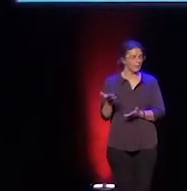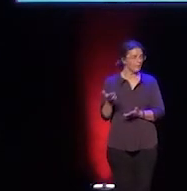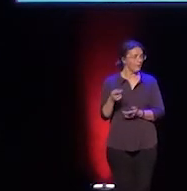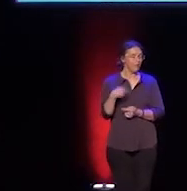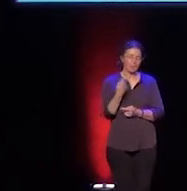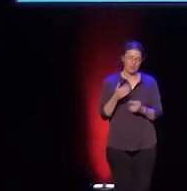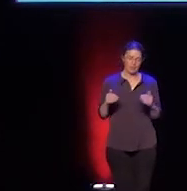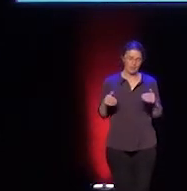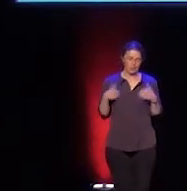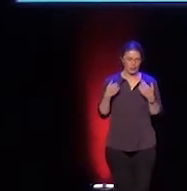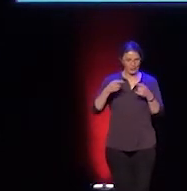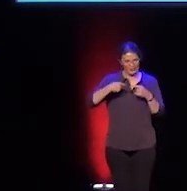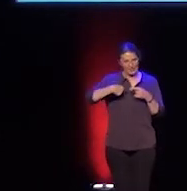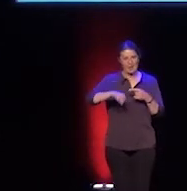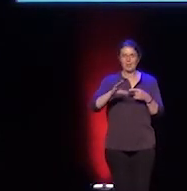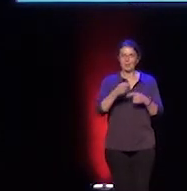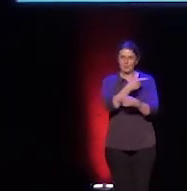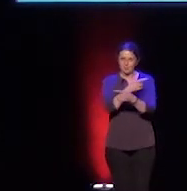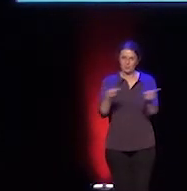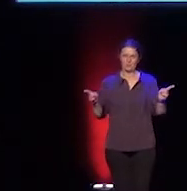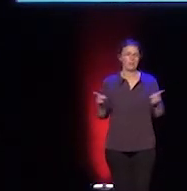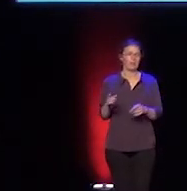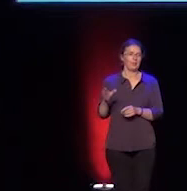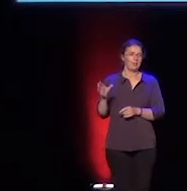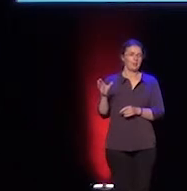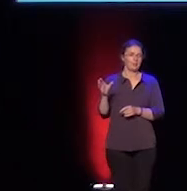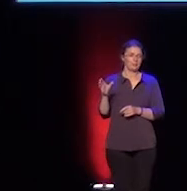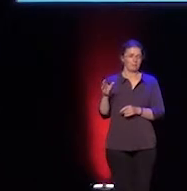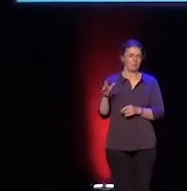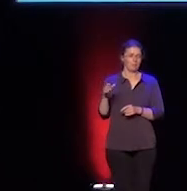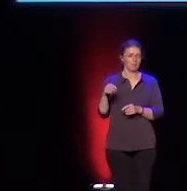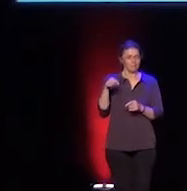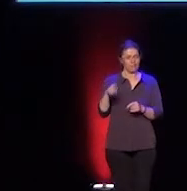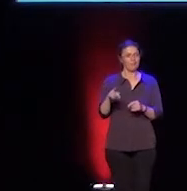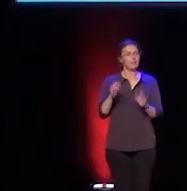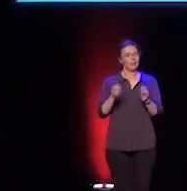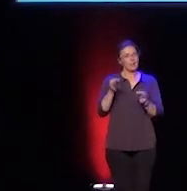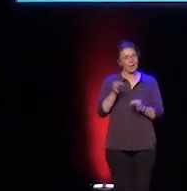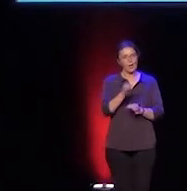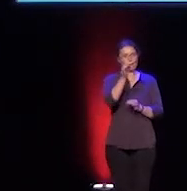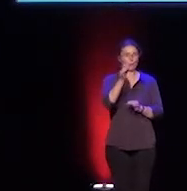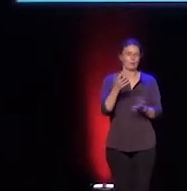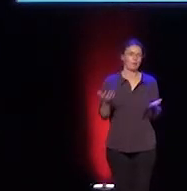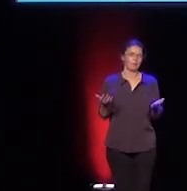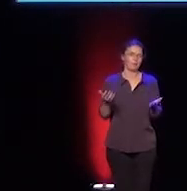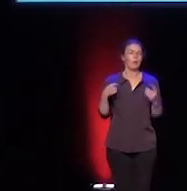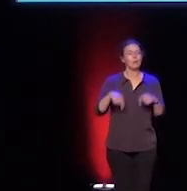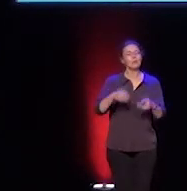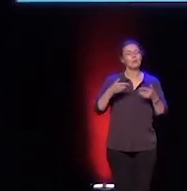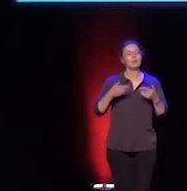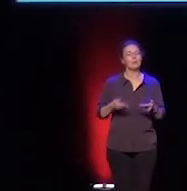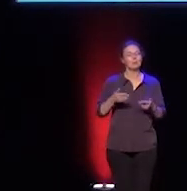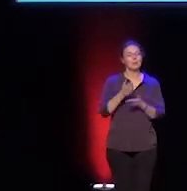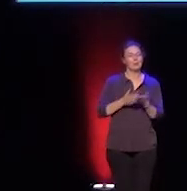wir freuen uns gleich mit Ihnen gemeinsam auf dieses anzustoßen und zum gemütlichen